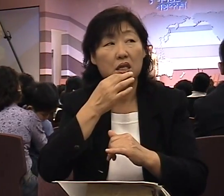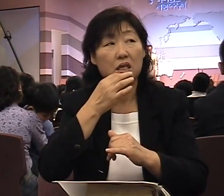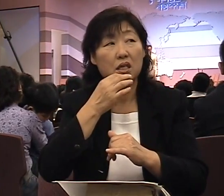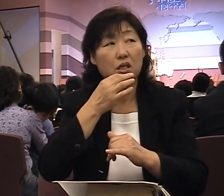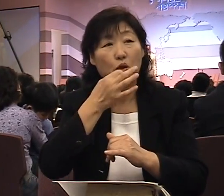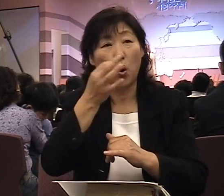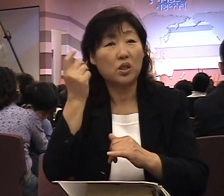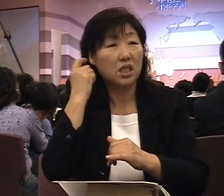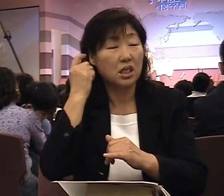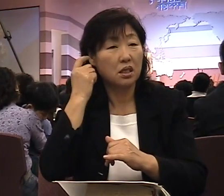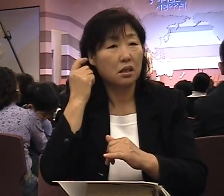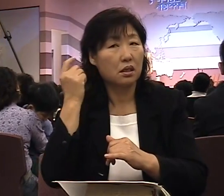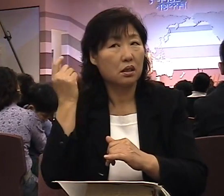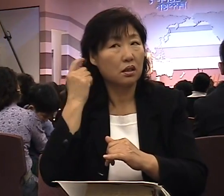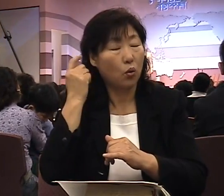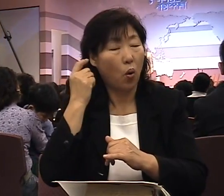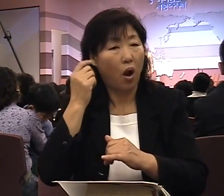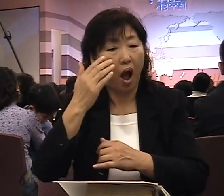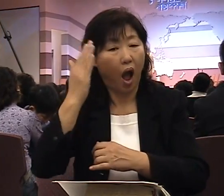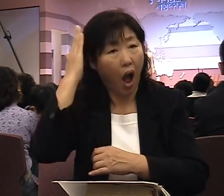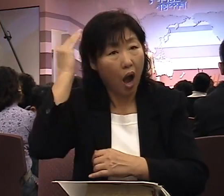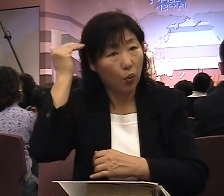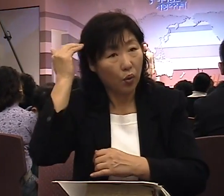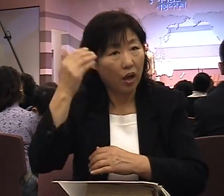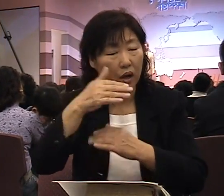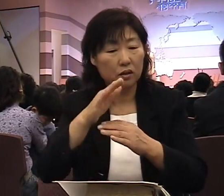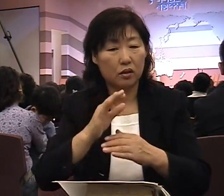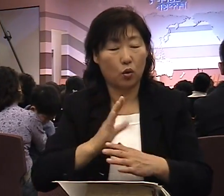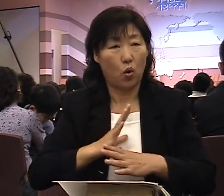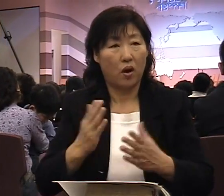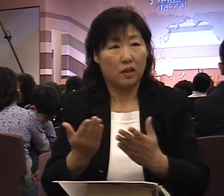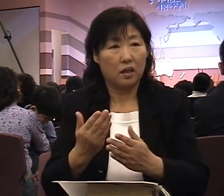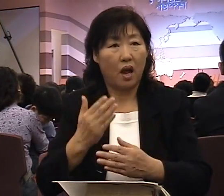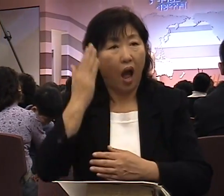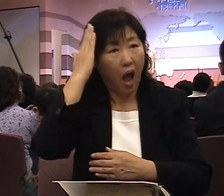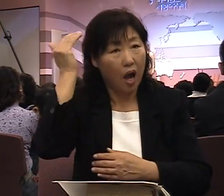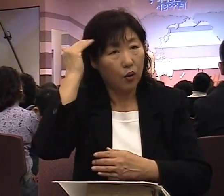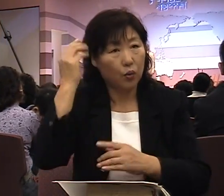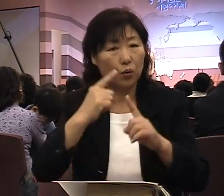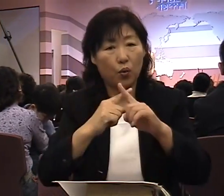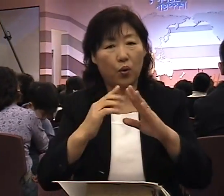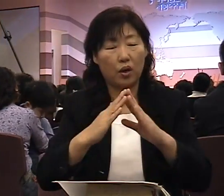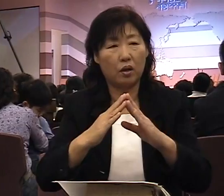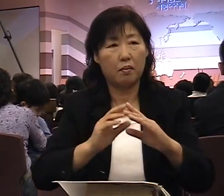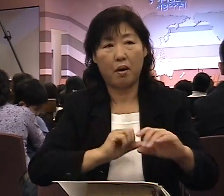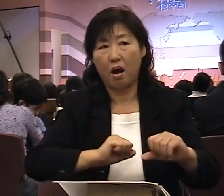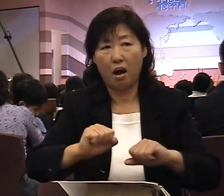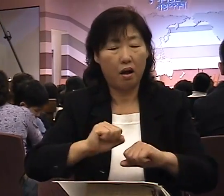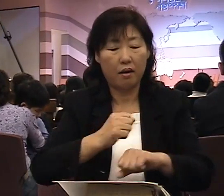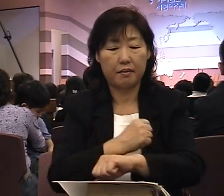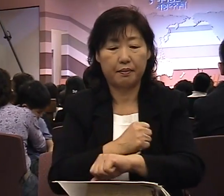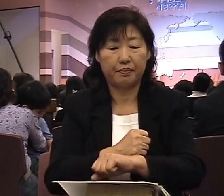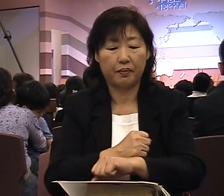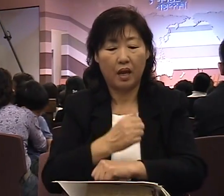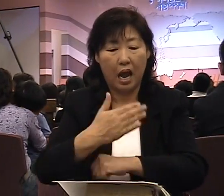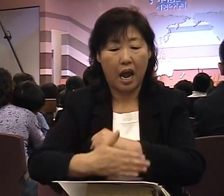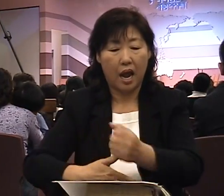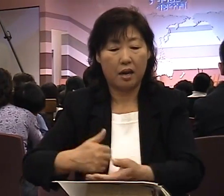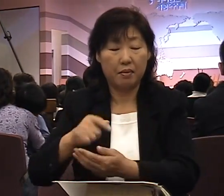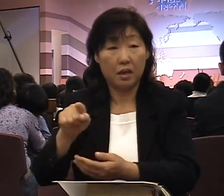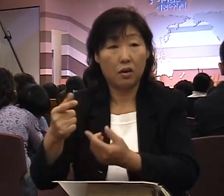소식을 들은 후에 한국에 갔습니다. 놀라운 일을 하나님께서 한국교회를 통해 행하셨습니다. 하나님이